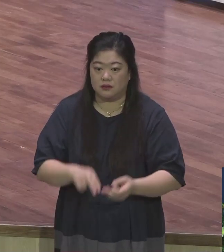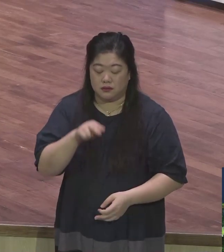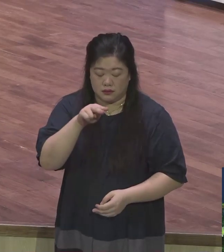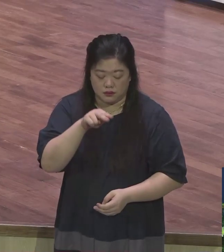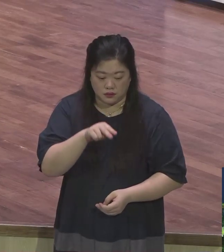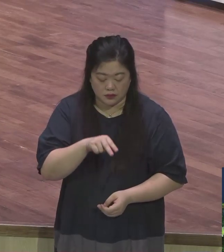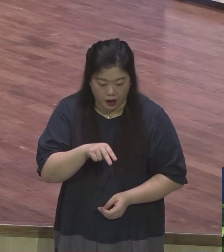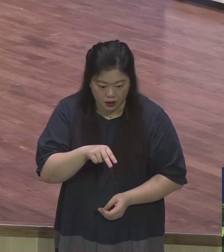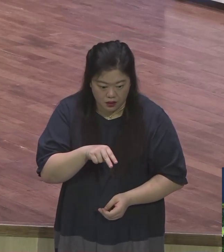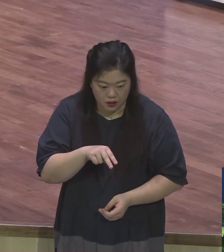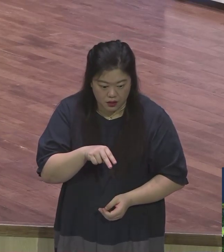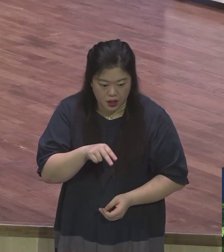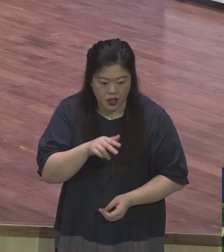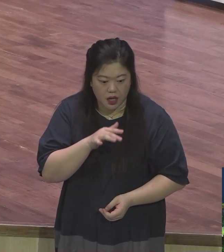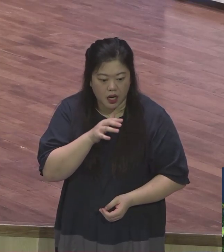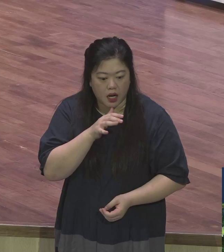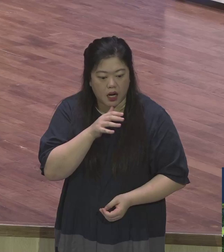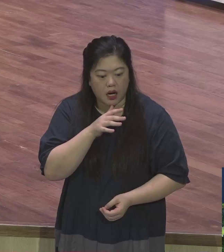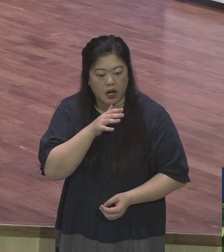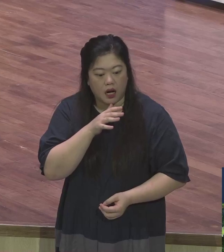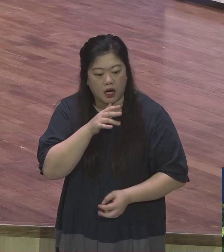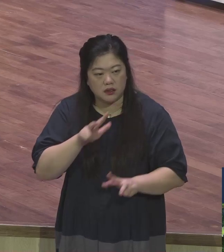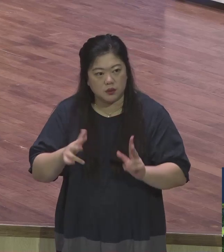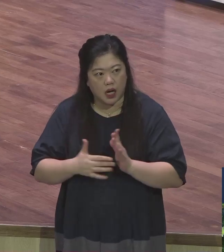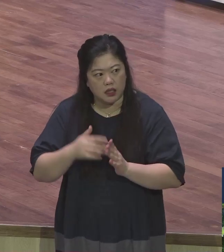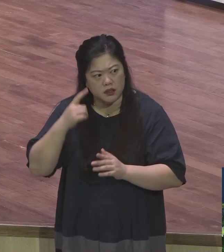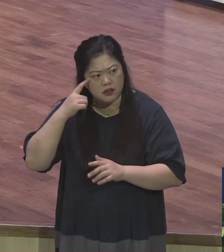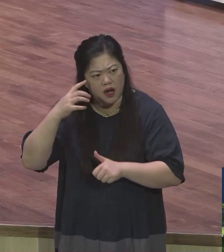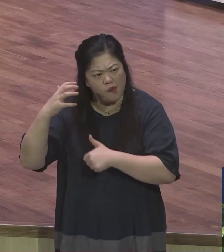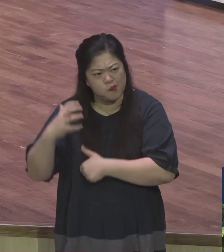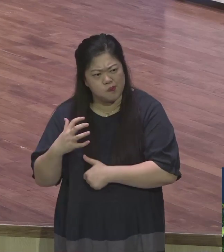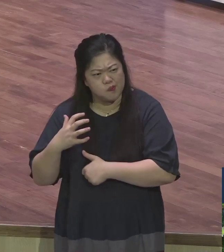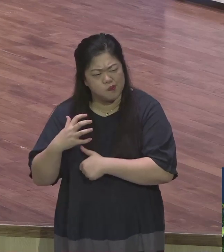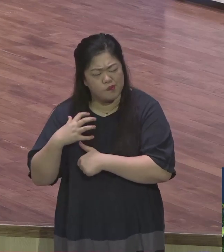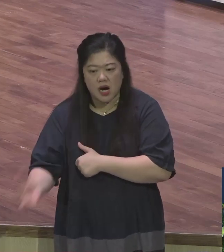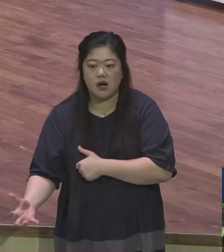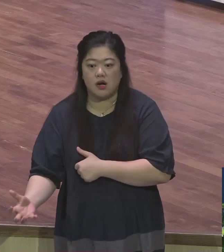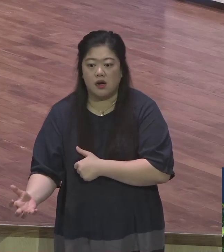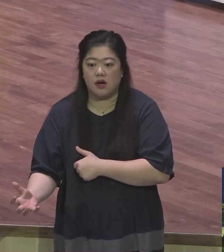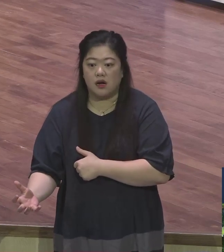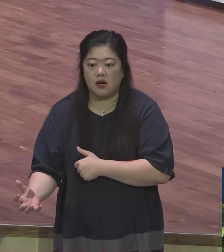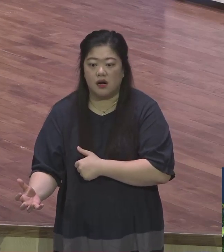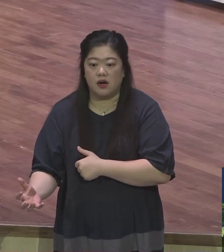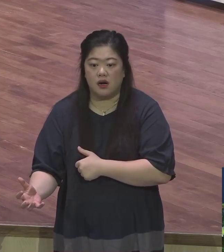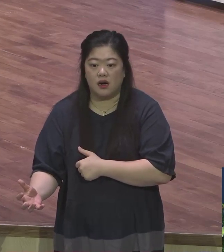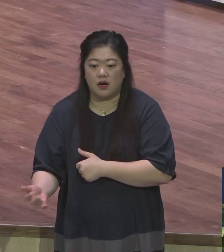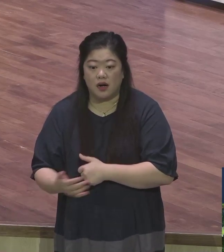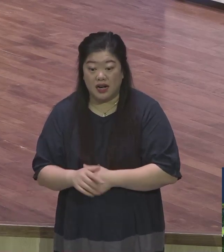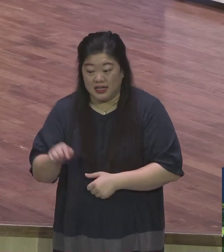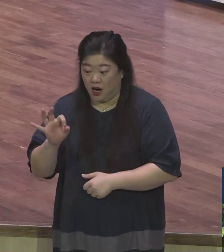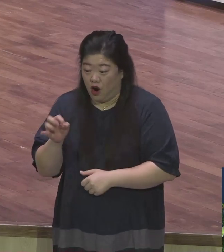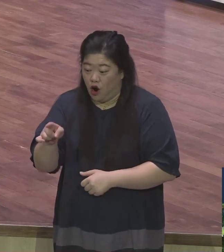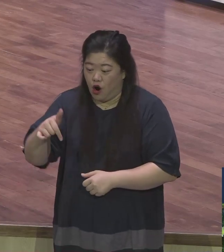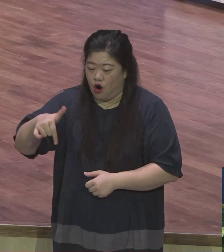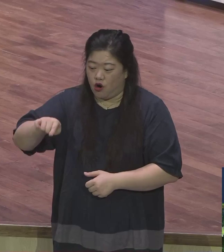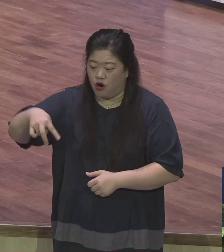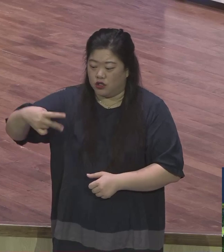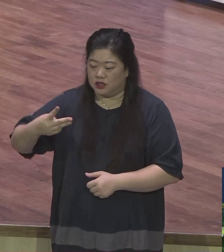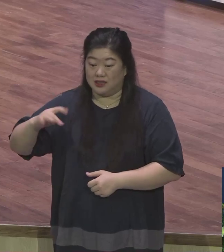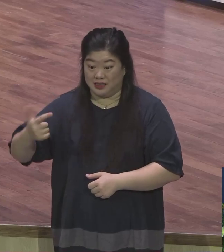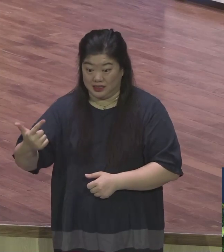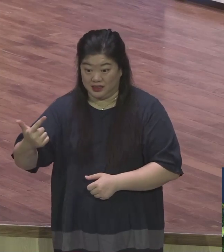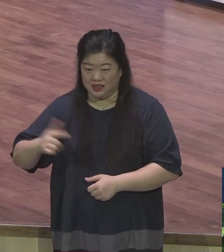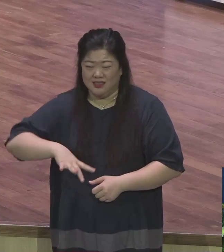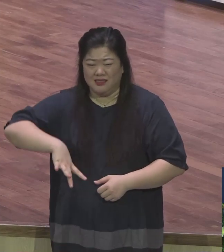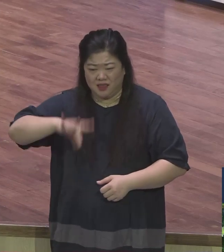완전히 예틀이 깨져버리고 완전히 셰틀로 인식 탕자 어거스턴이 성자